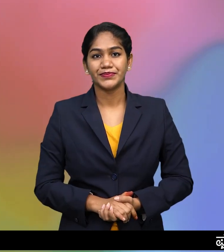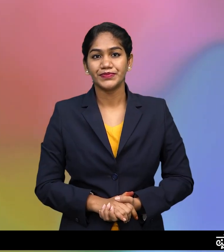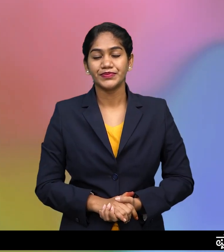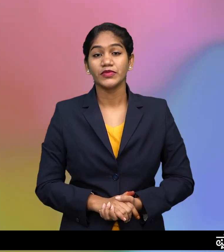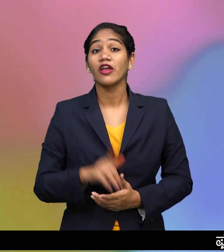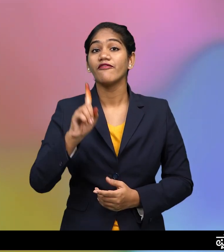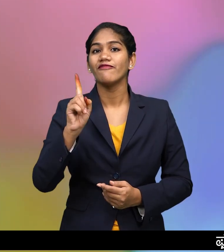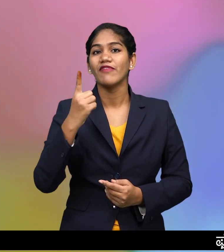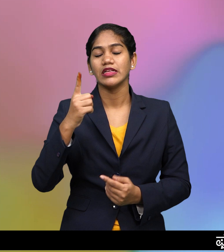ಫೋರ್ಬ್ರೈನ್